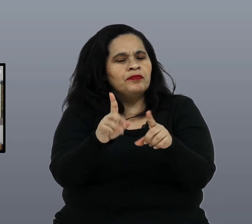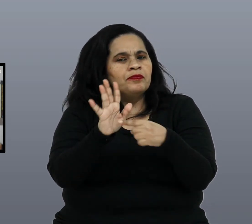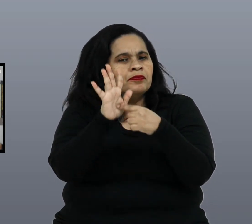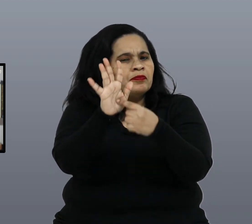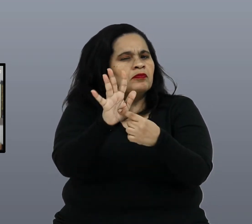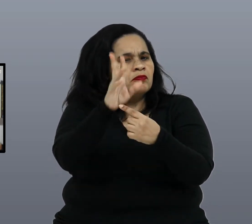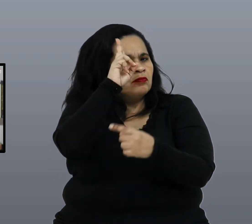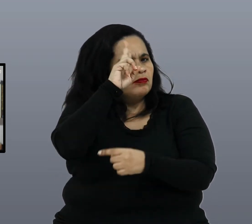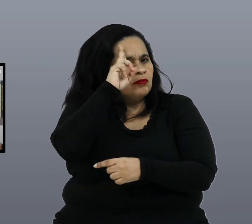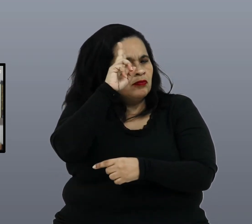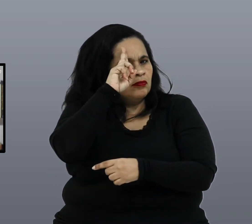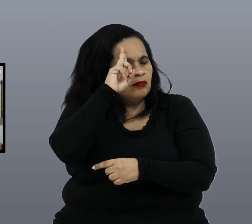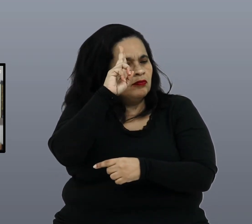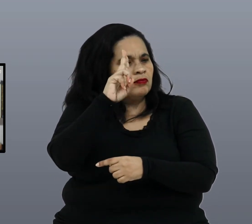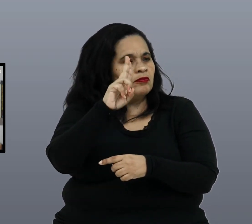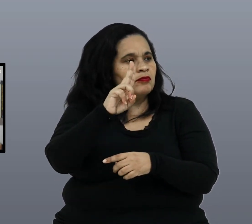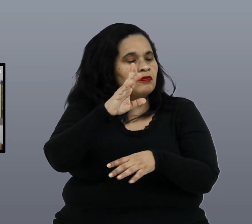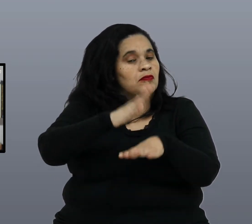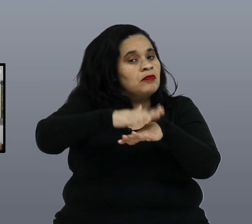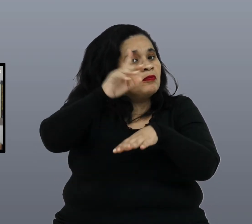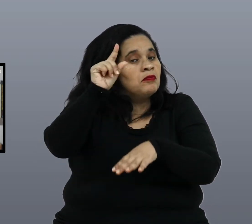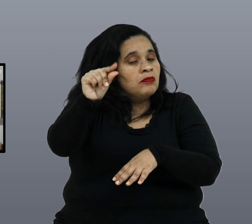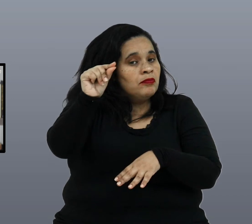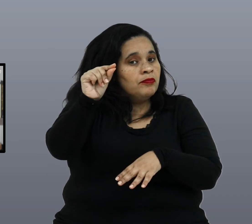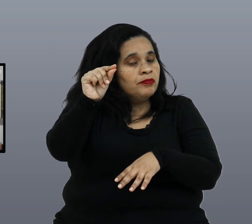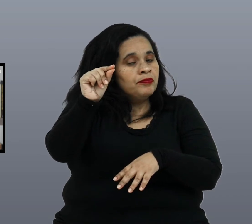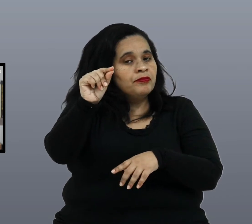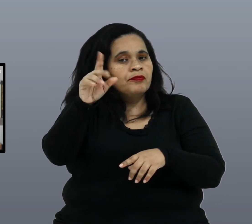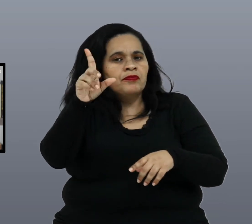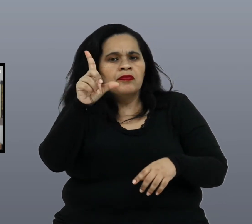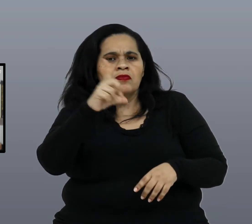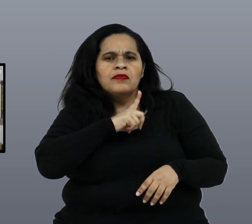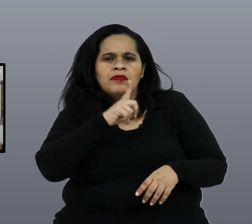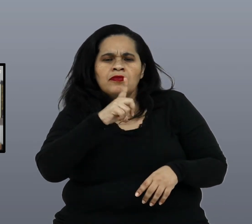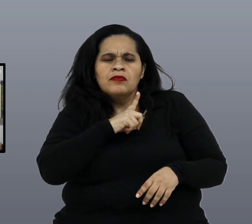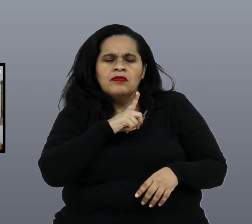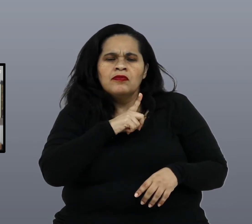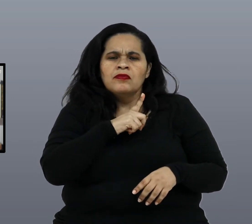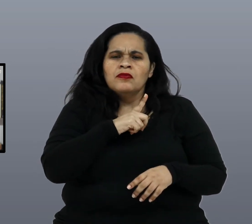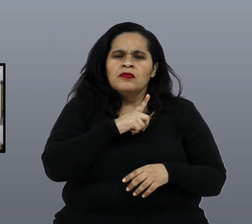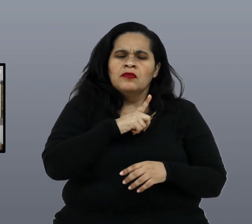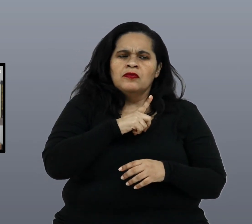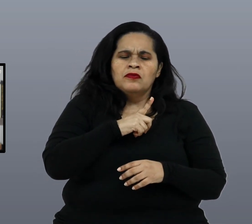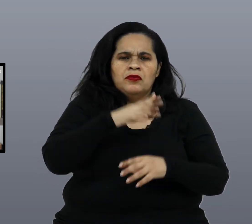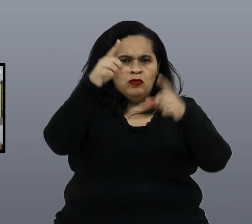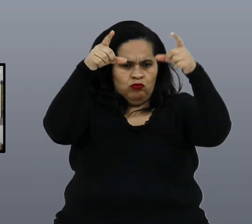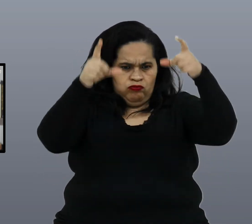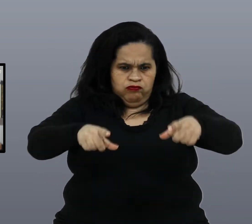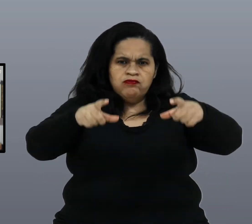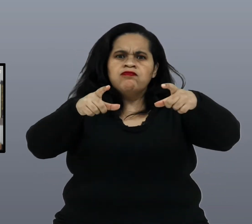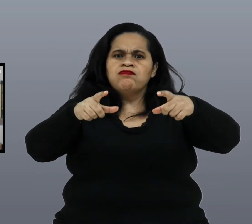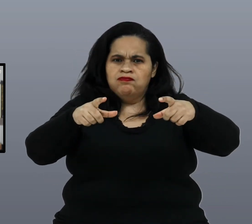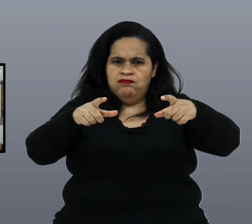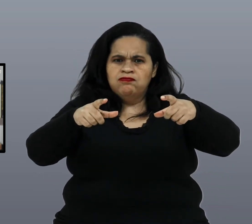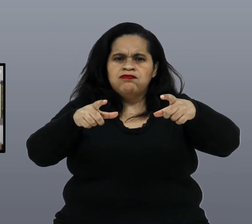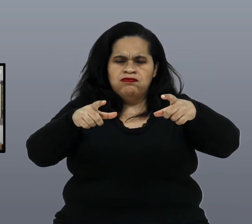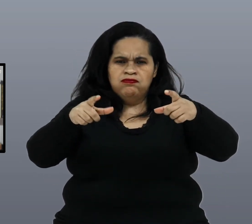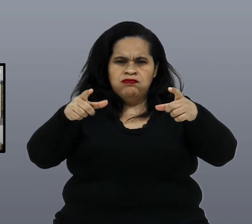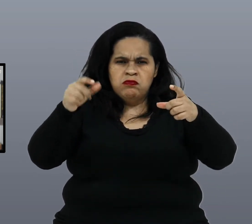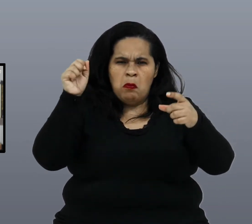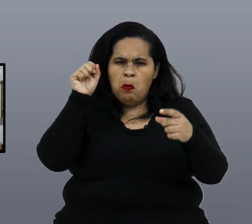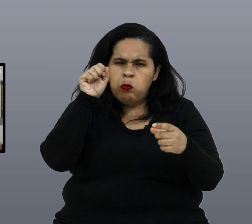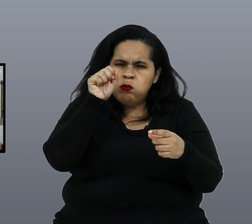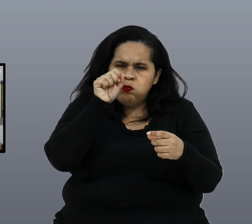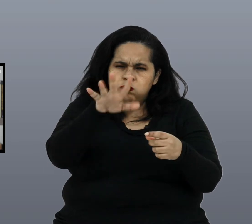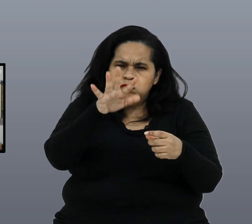na história. Além disso, tem lá o farol, né, o farol da ilha de Faros, que é considerado uma